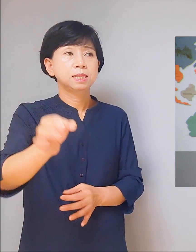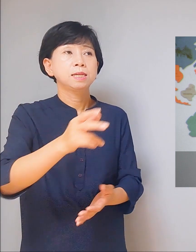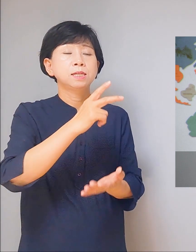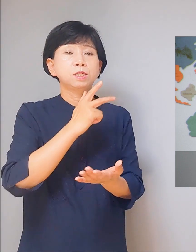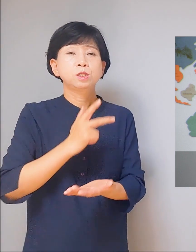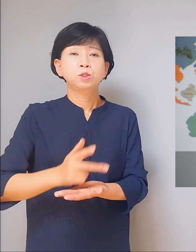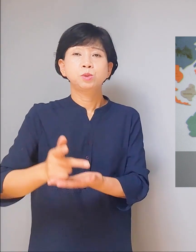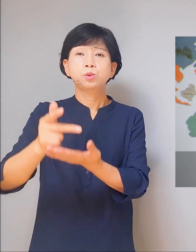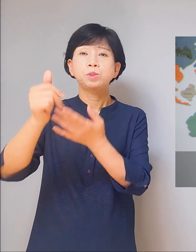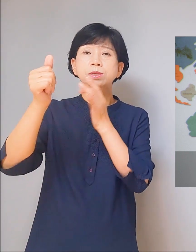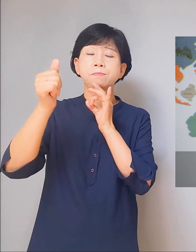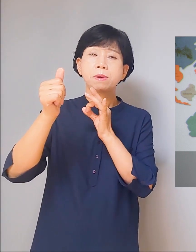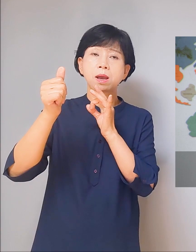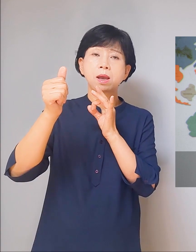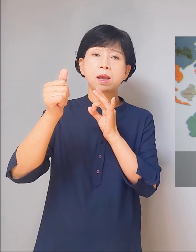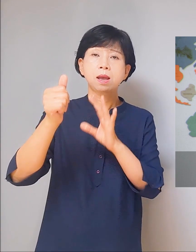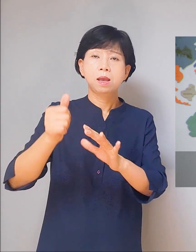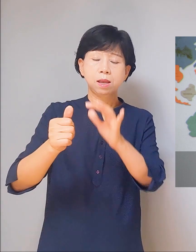영원히